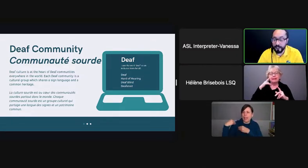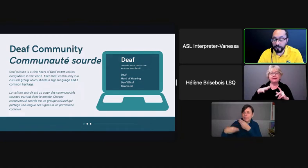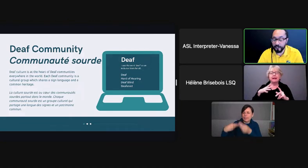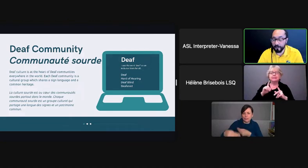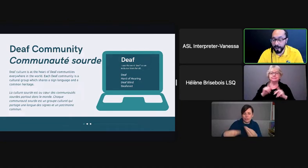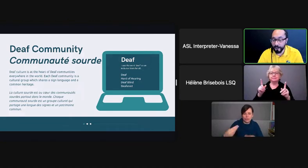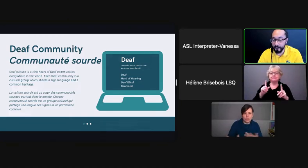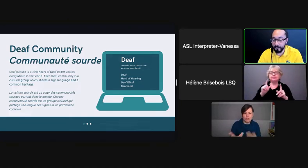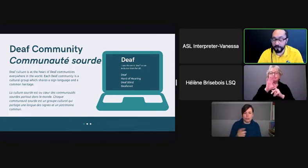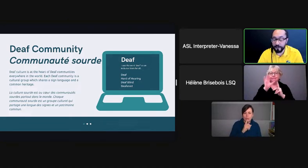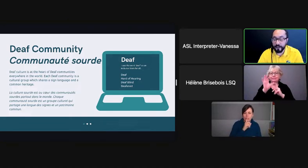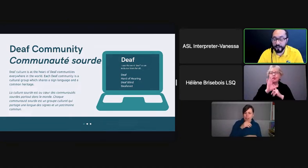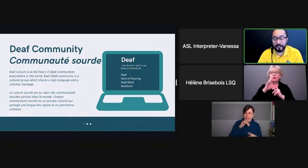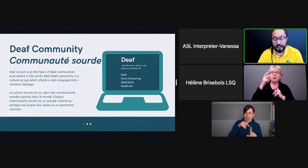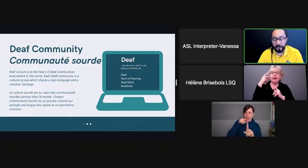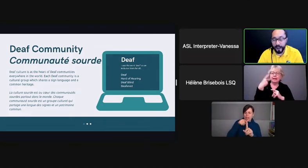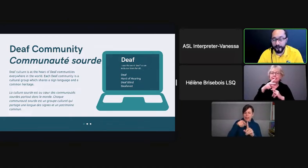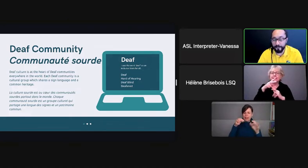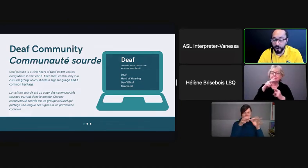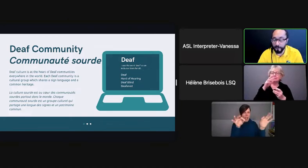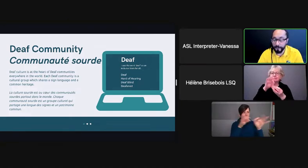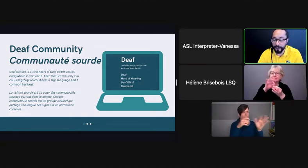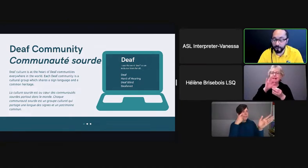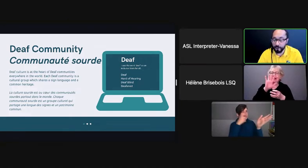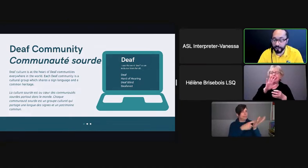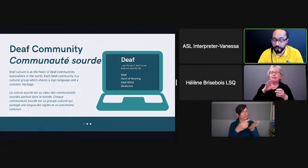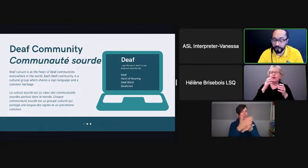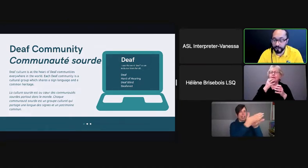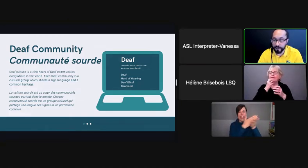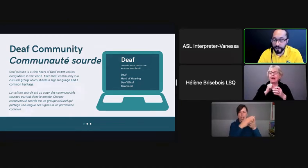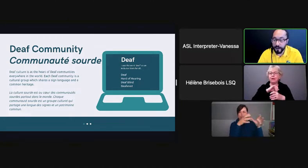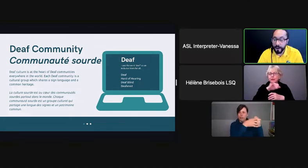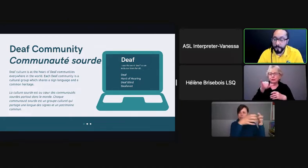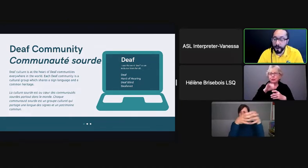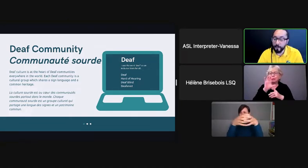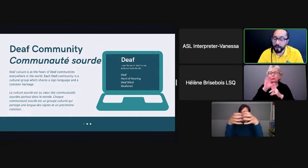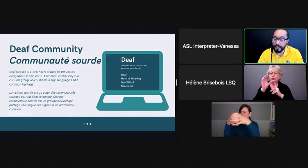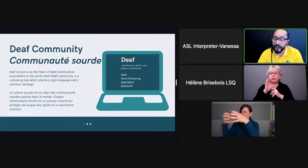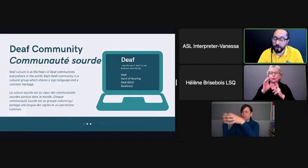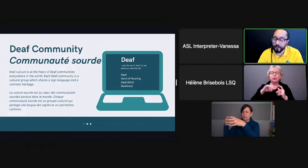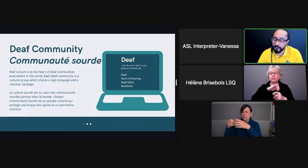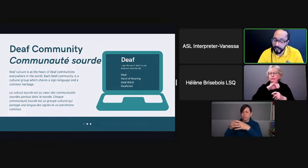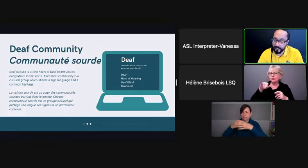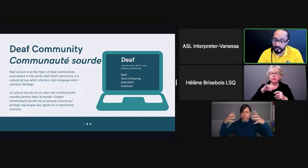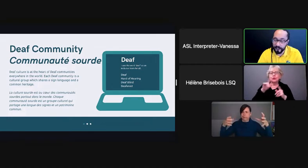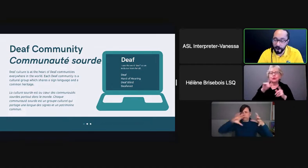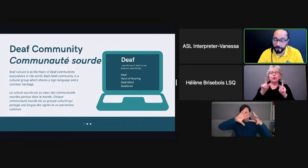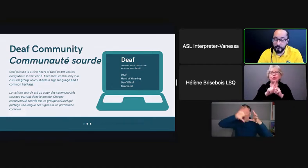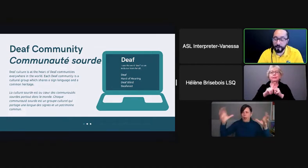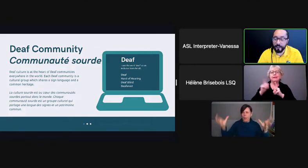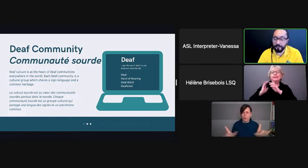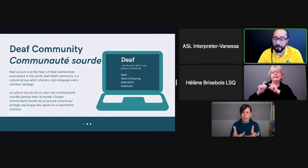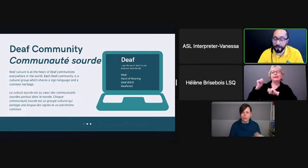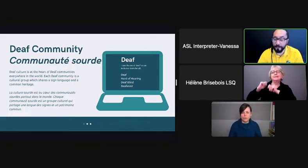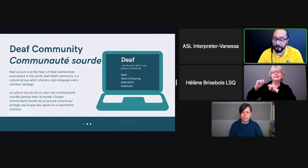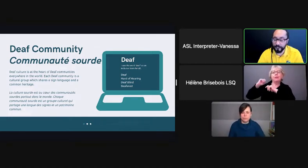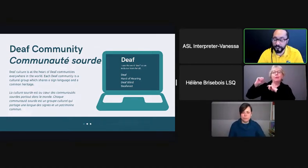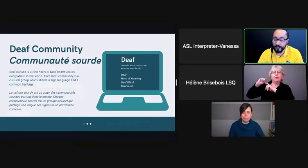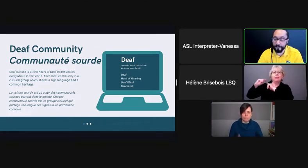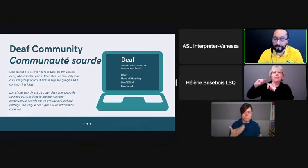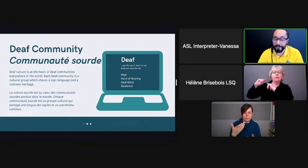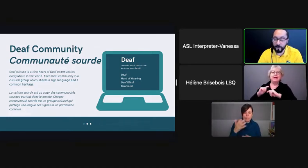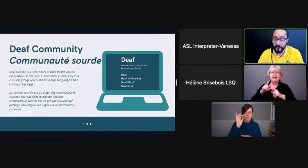culturel spécifique, ils ont des valeurs communes, cultures, des choses que nous avons en commun, comme des traditions. Mais avec la langue,